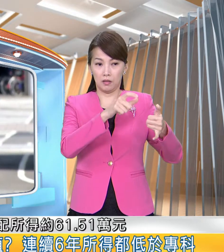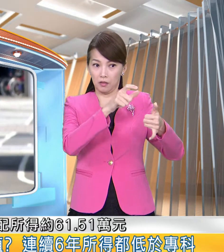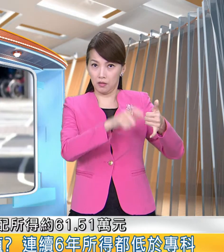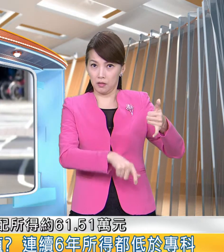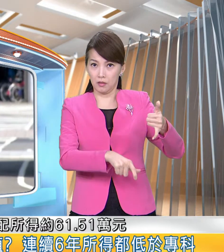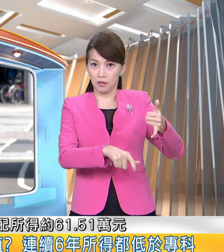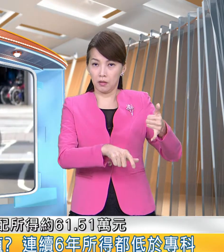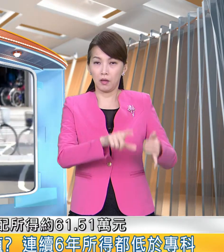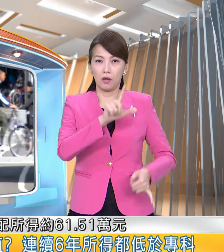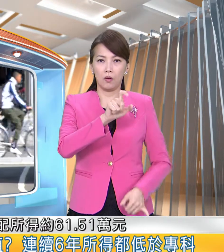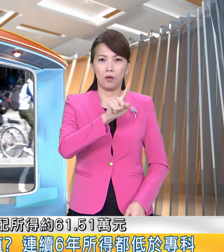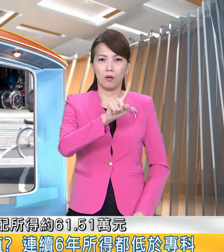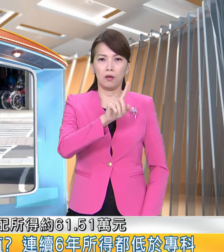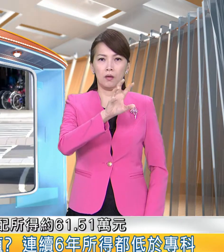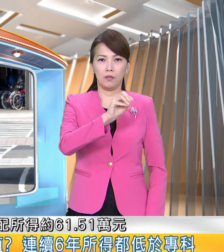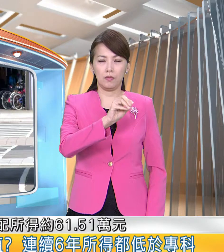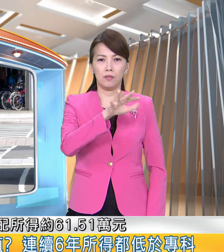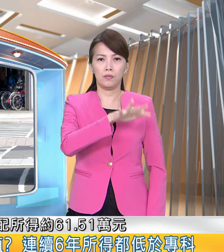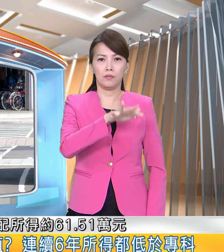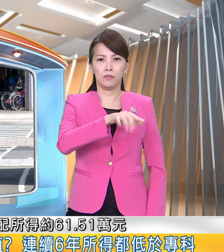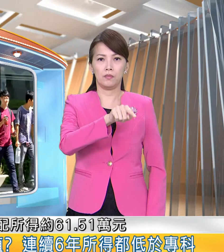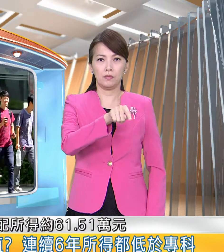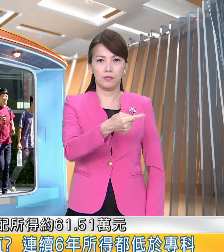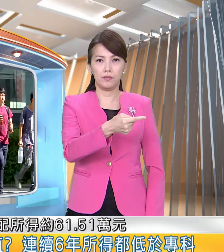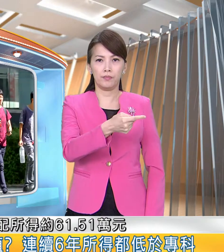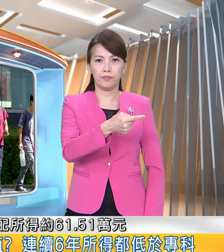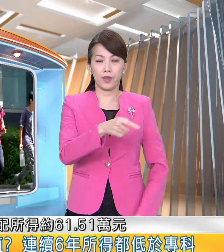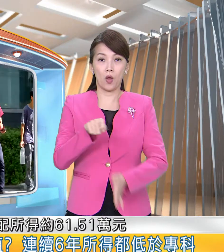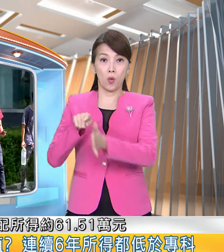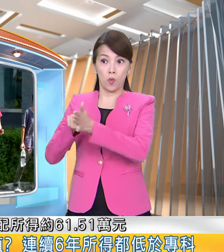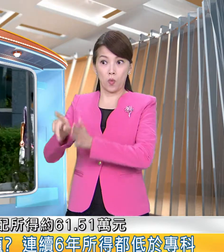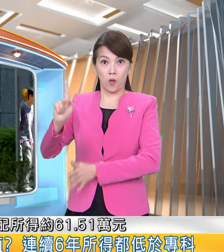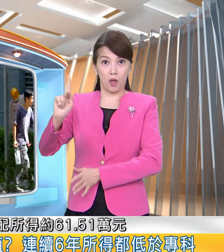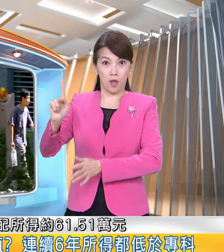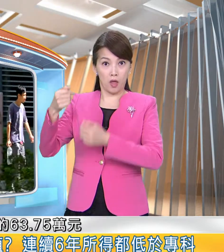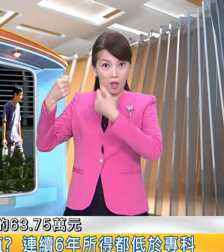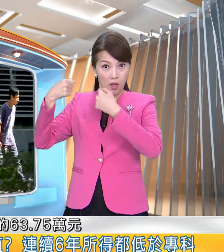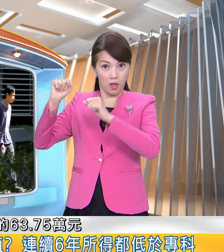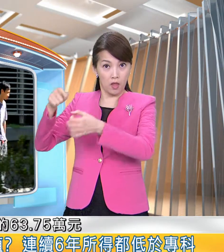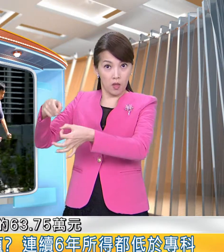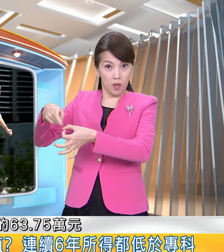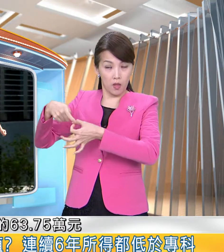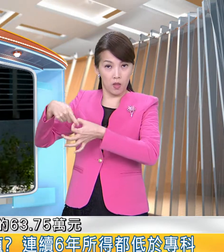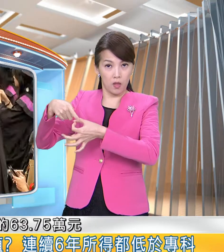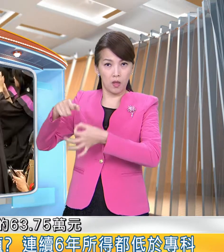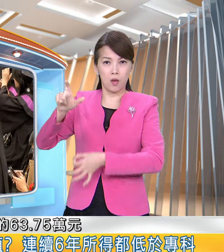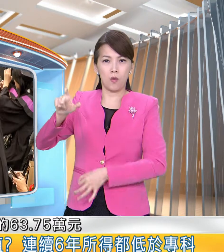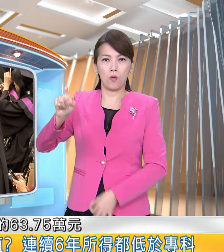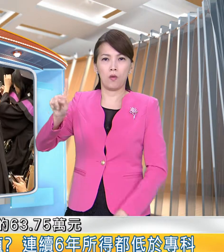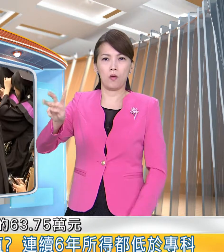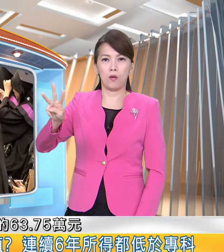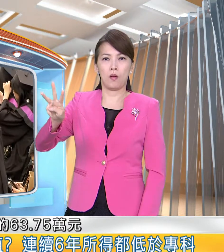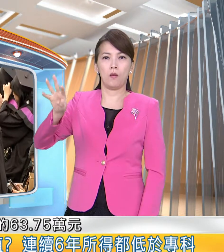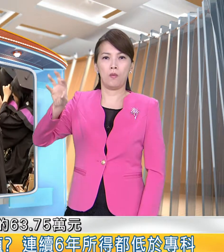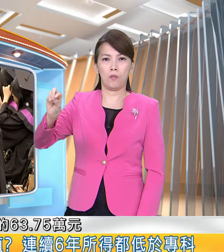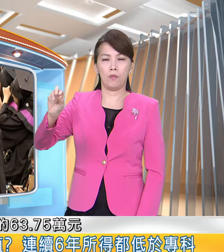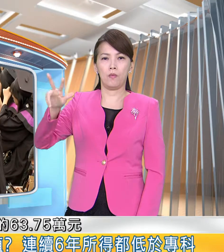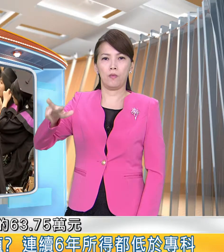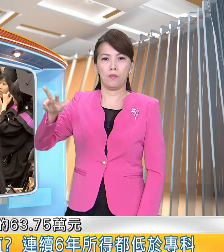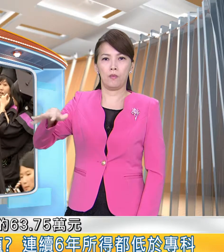得大约 61.51 万元，低于专科学历的 63.75 万